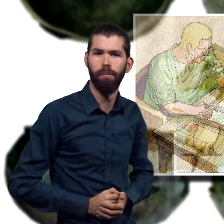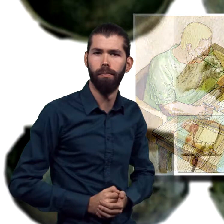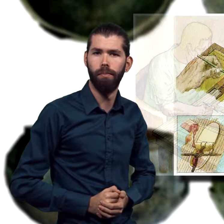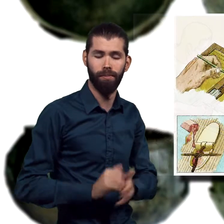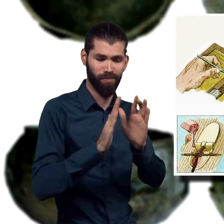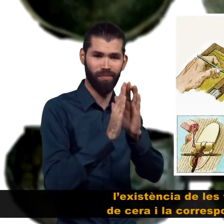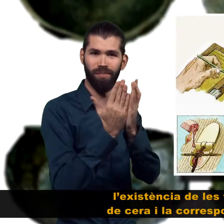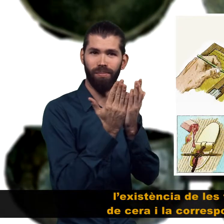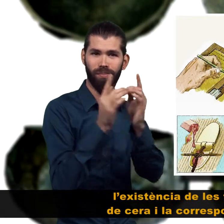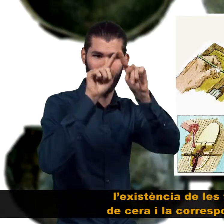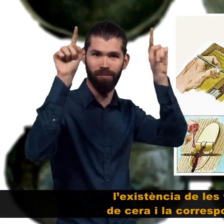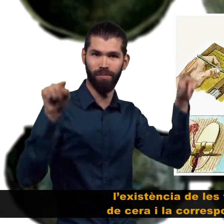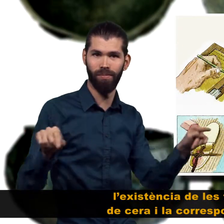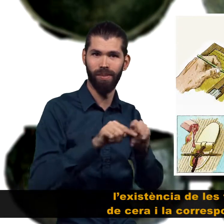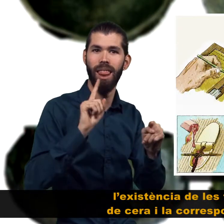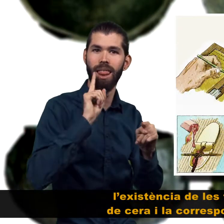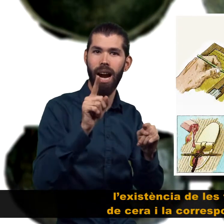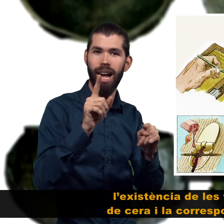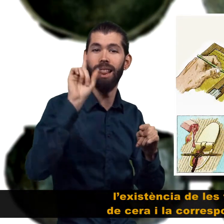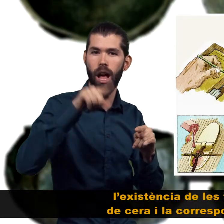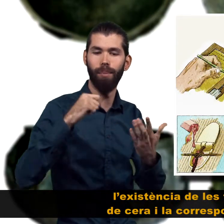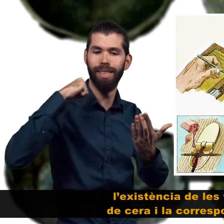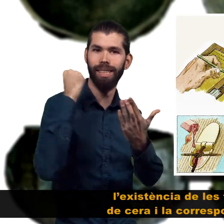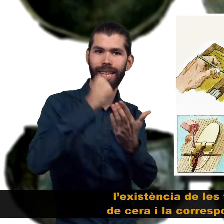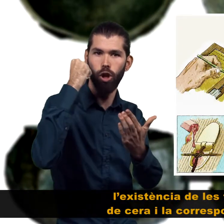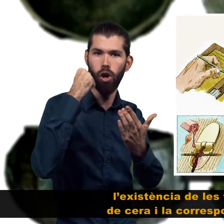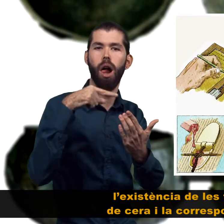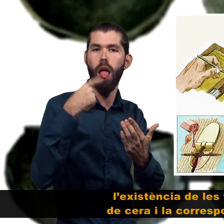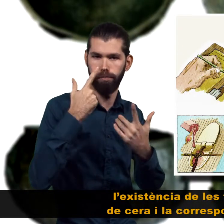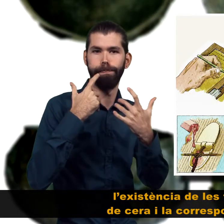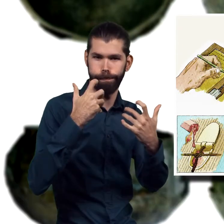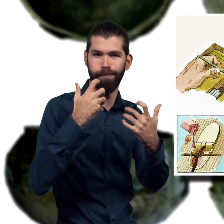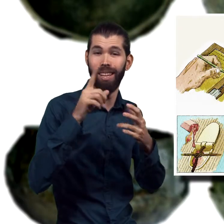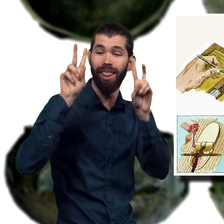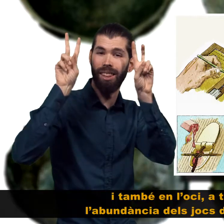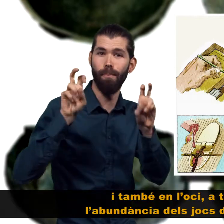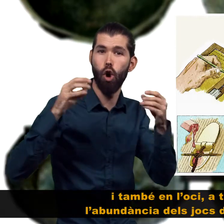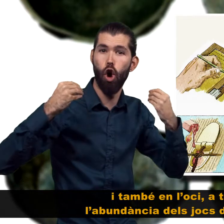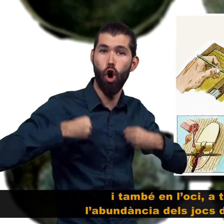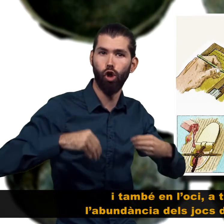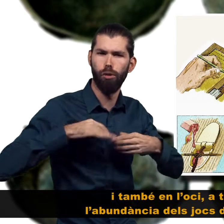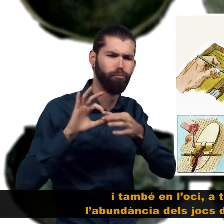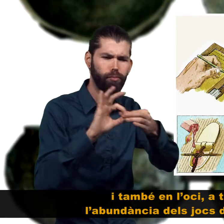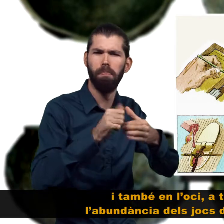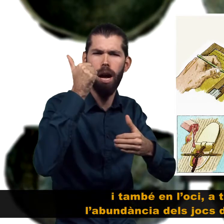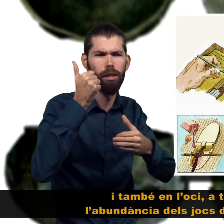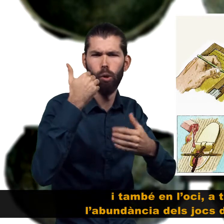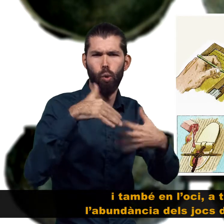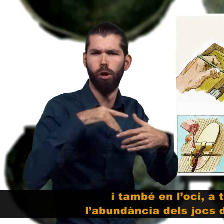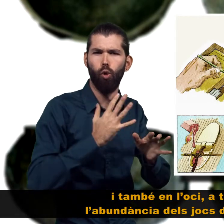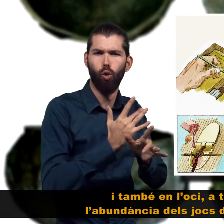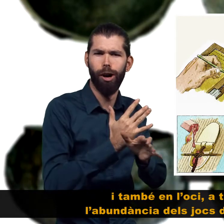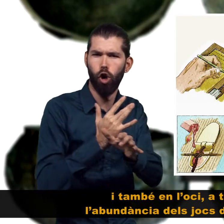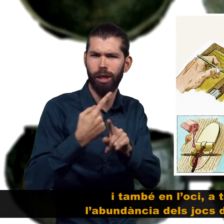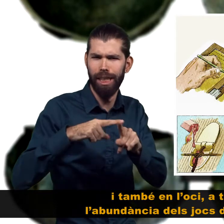l'escriptura, l'existència de les tauletes de cera i la correspondència i també en l'oci, a través de l'abundància dels